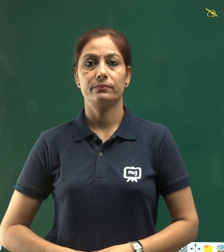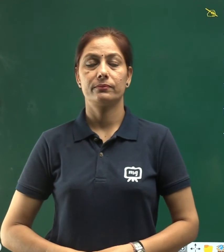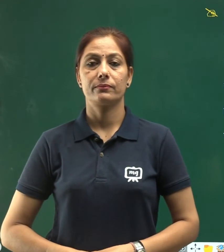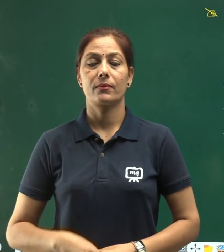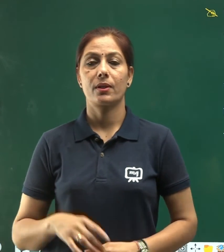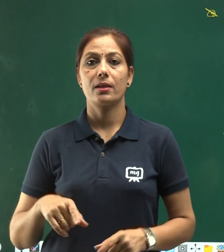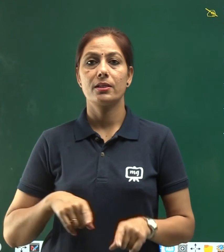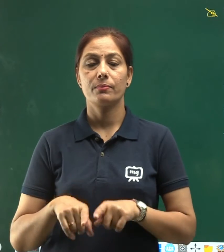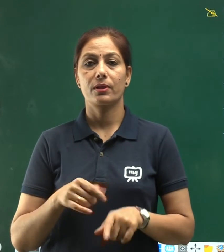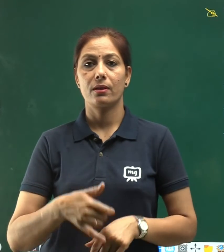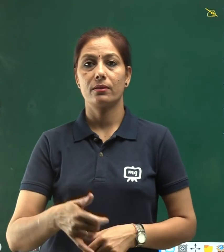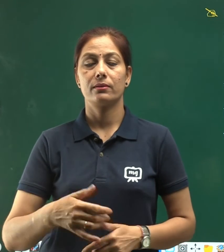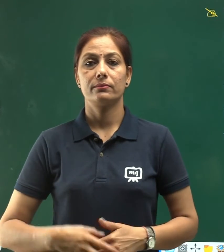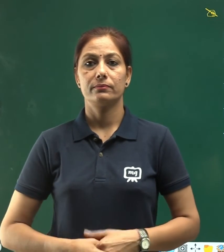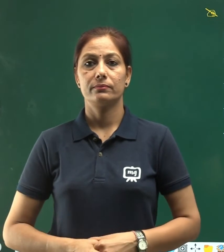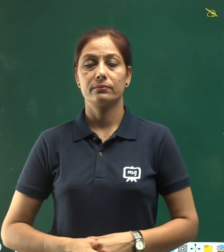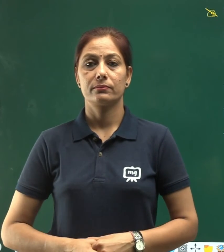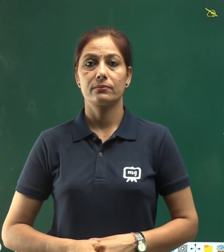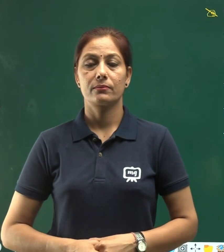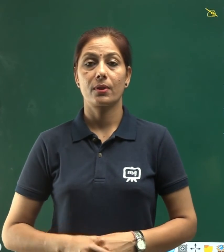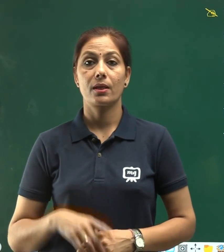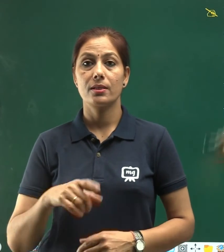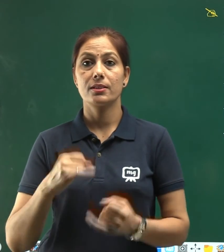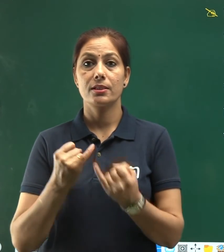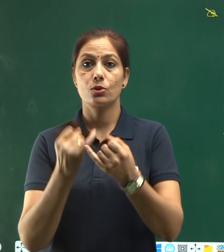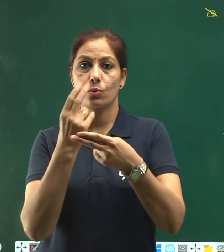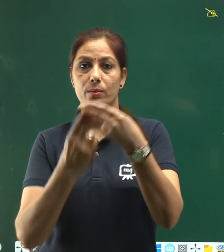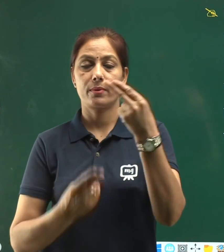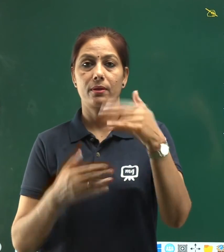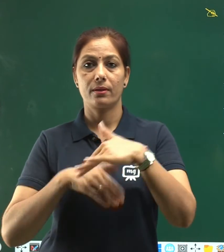इस प्रकार इस संस्मरण में